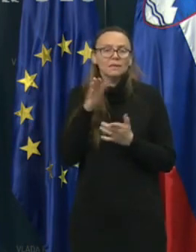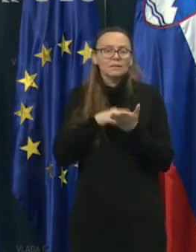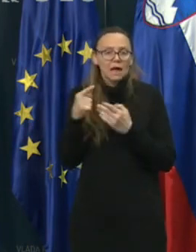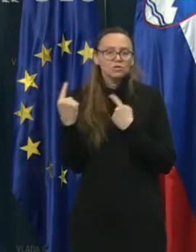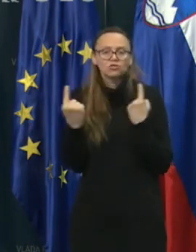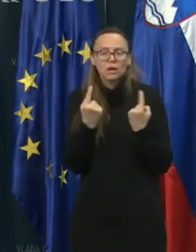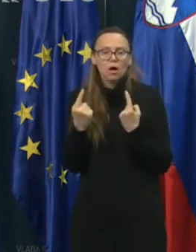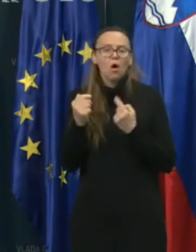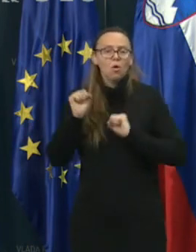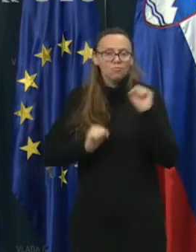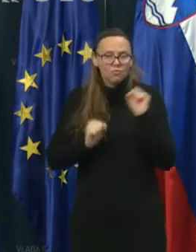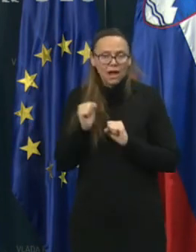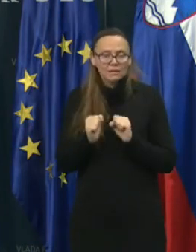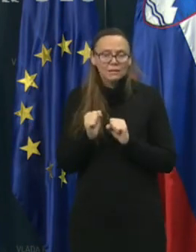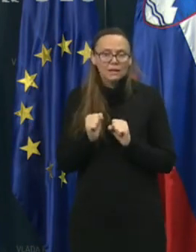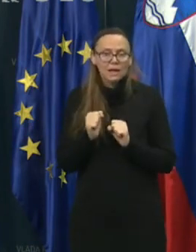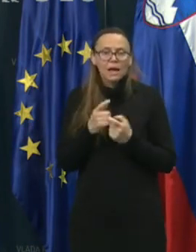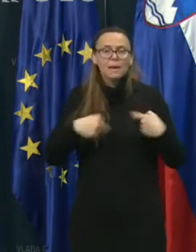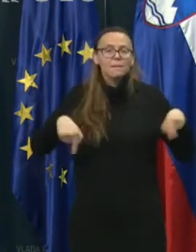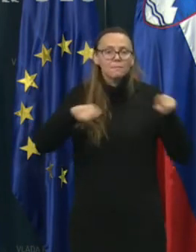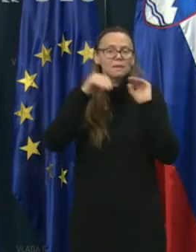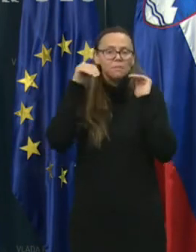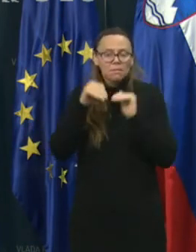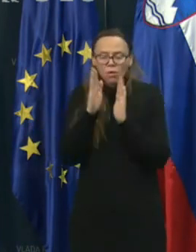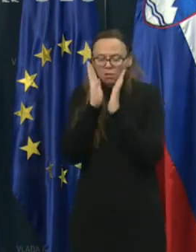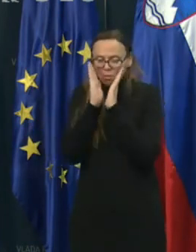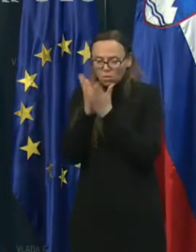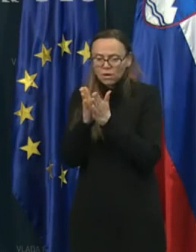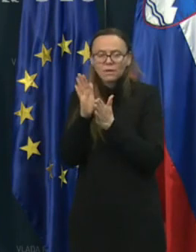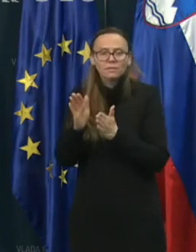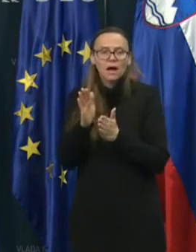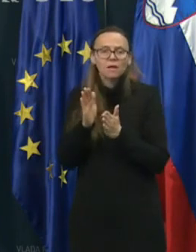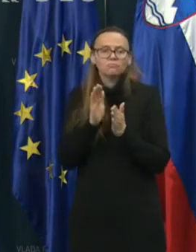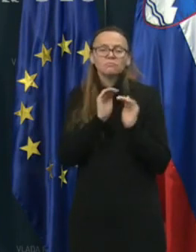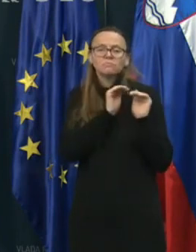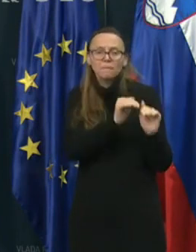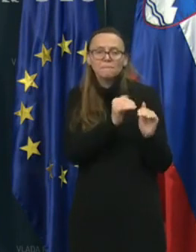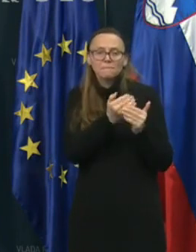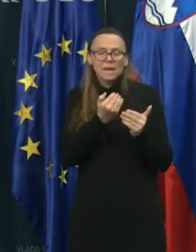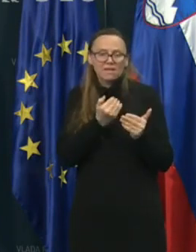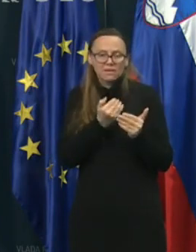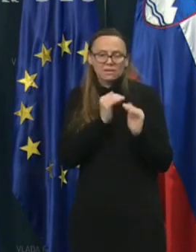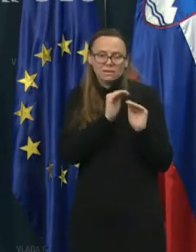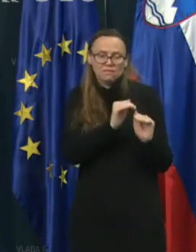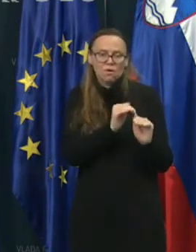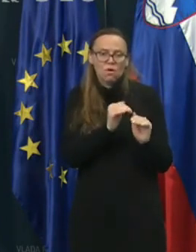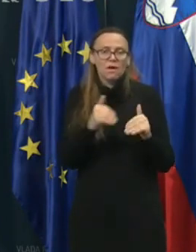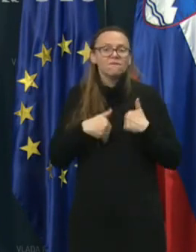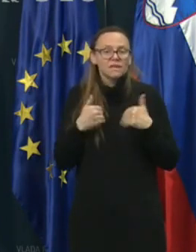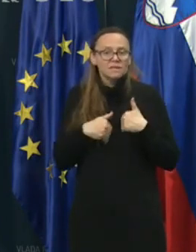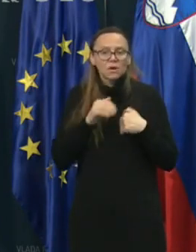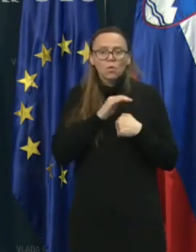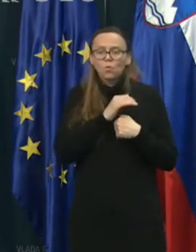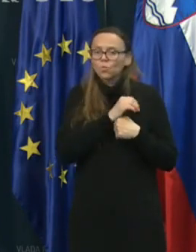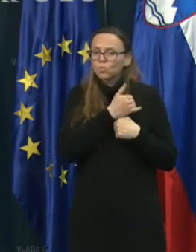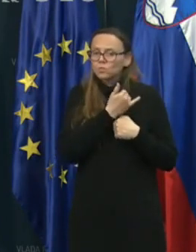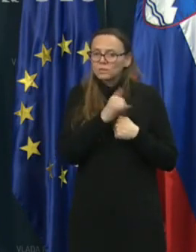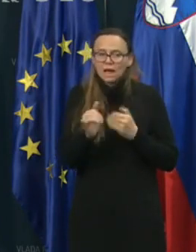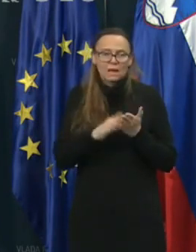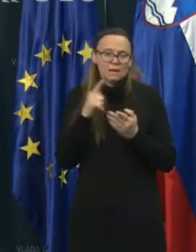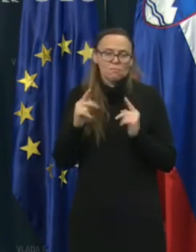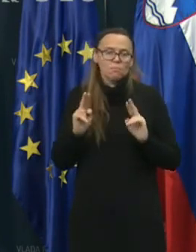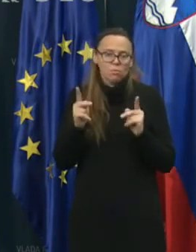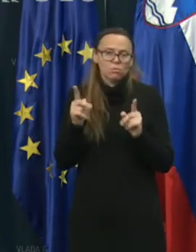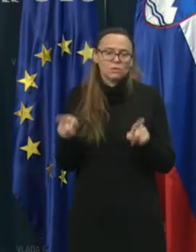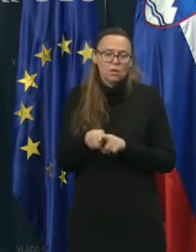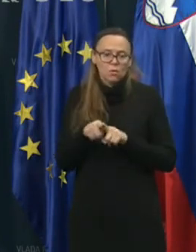razmere obvladali, ampak mi se moramo fokusirati na preventivo. Vesel pa sem vsake take pobude, kot